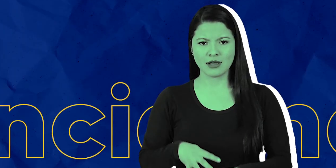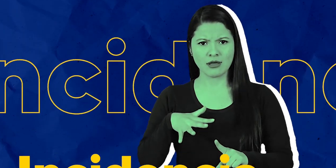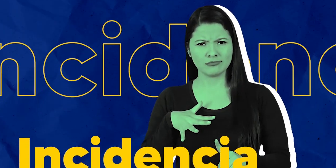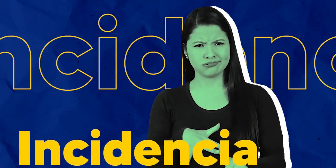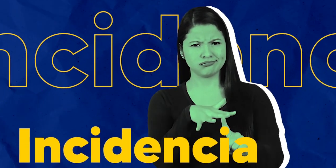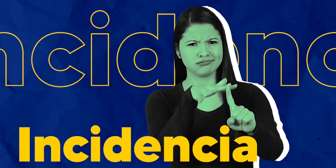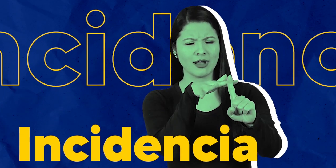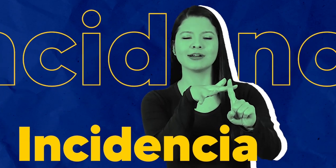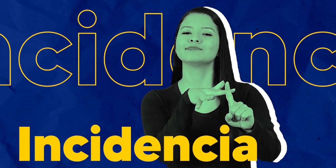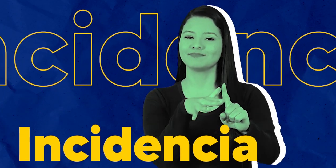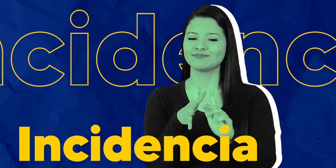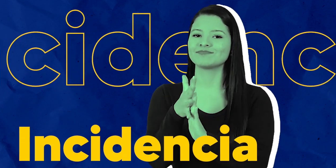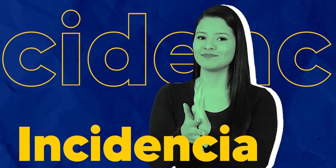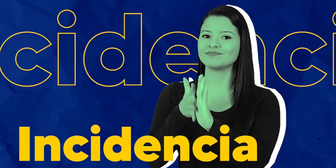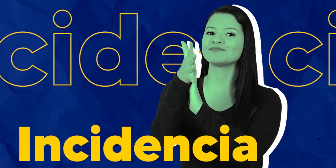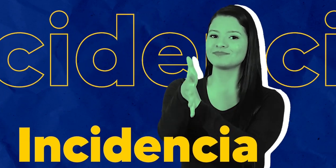Gracias.